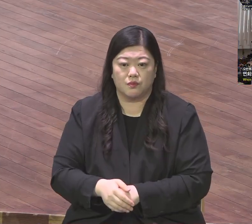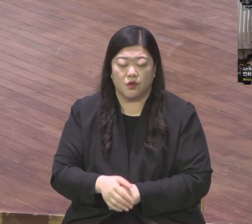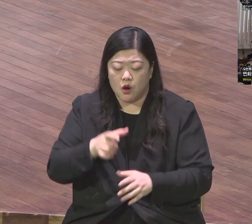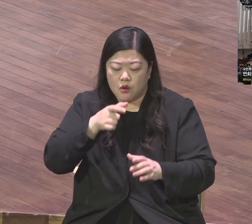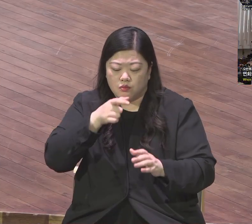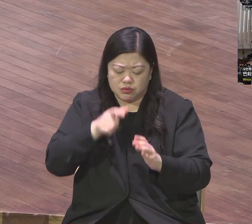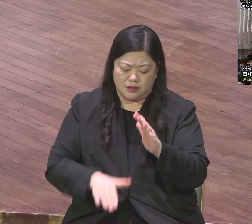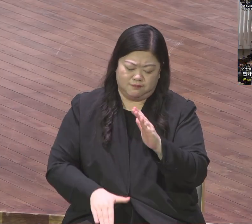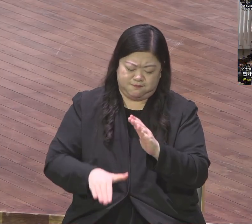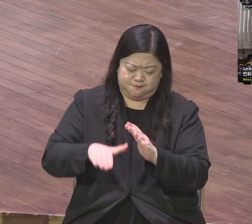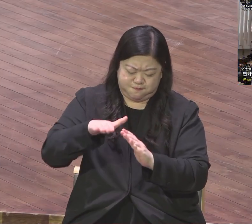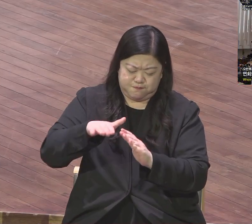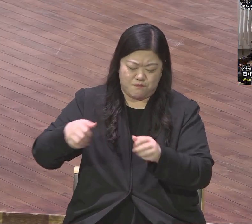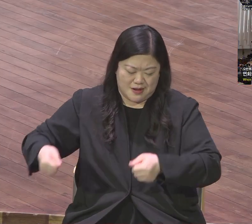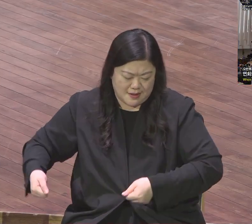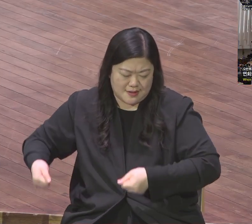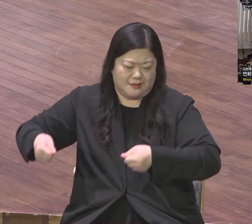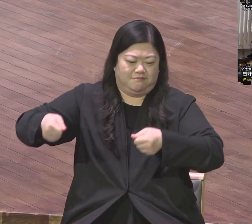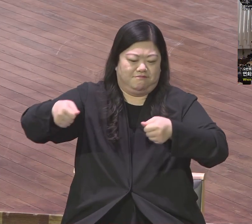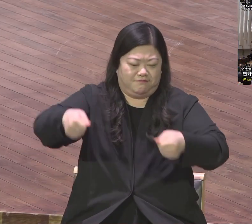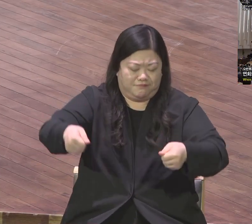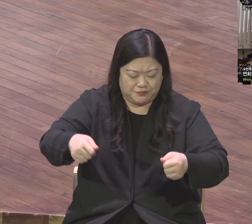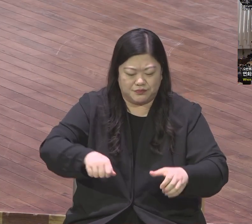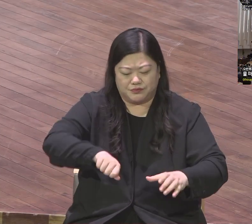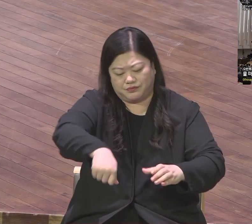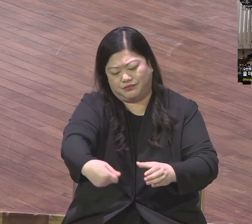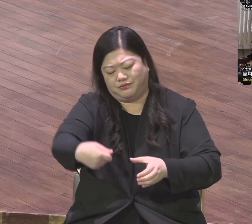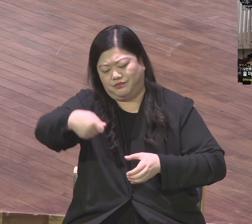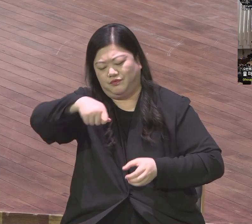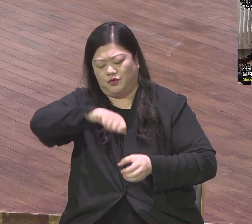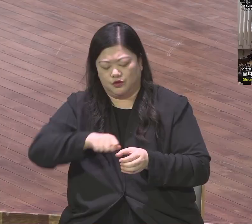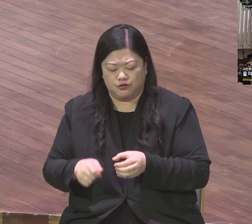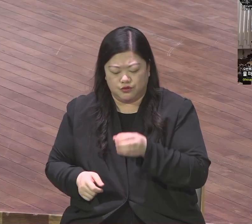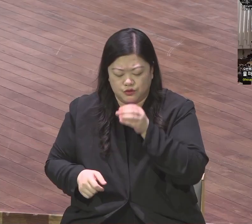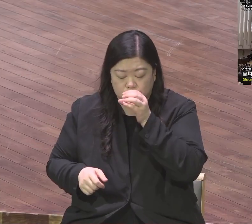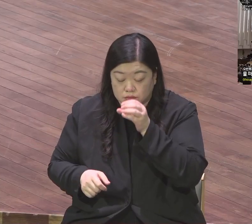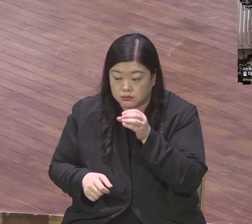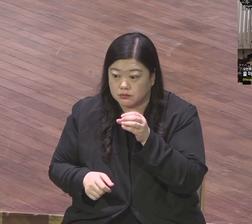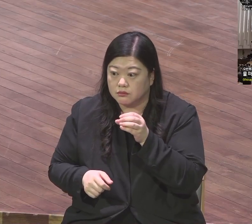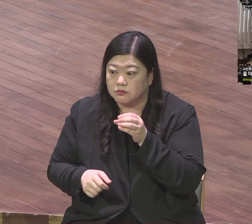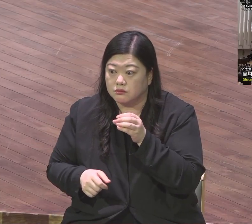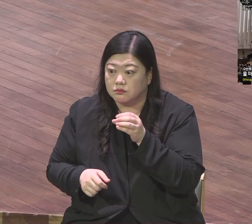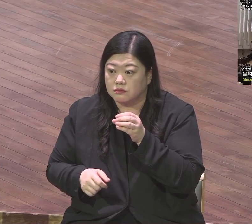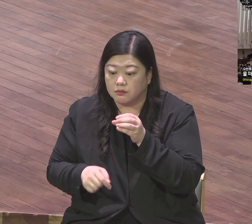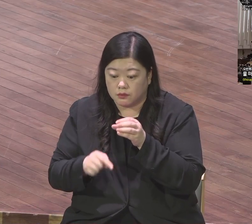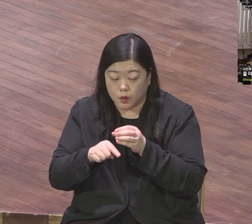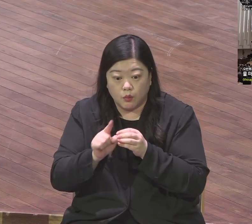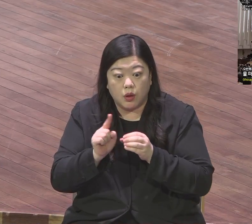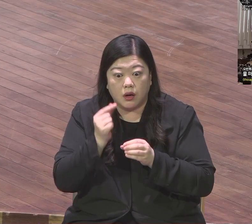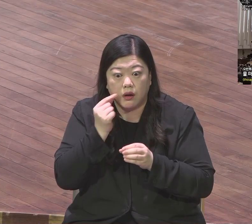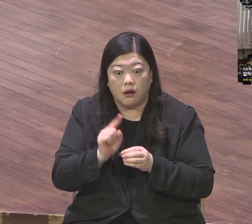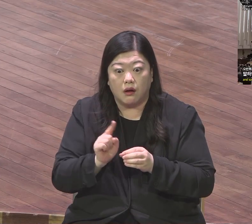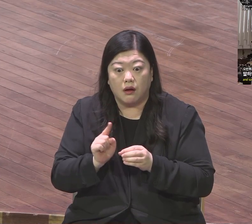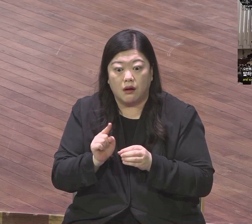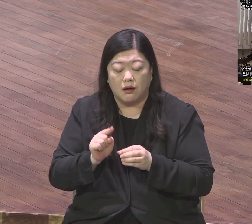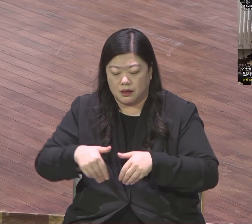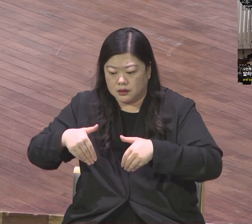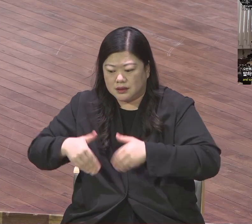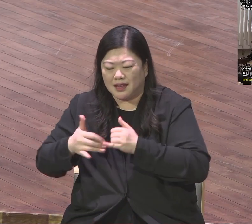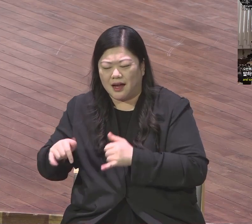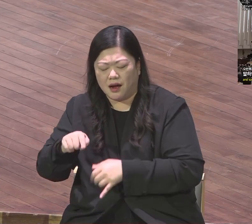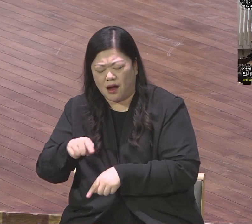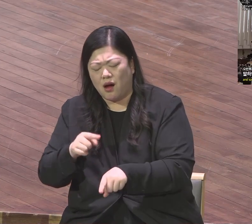포도주를 맛보고도 어디서 났는지 알지 못하되 물두은 하인들은 알더라. 연회장이 신랑을 불러